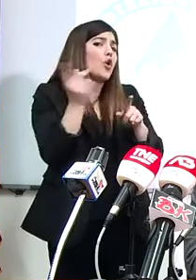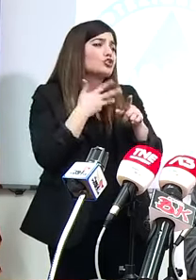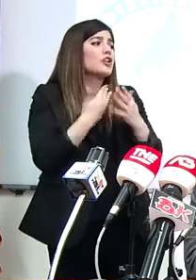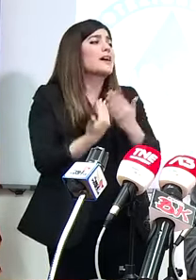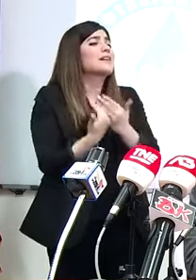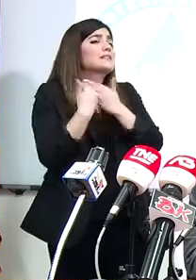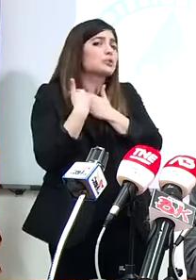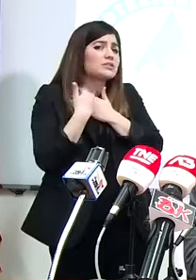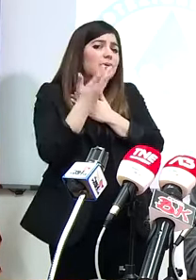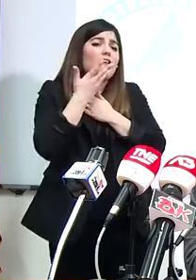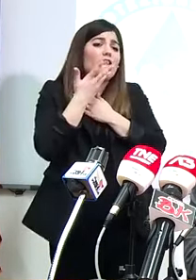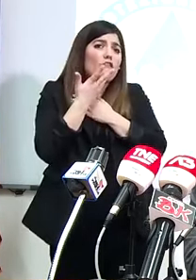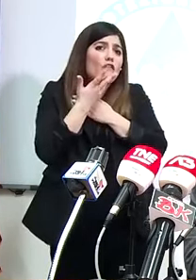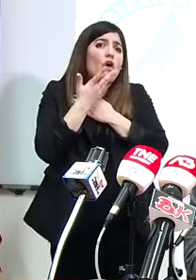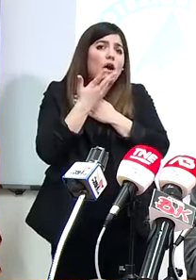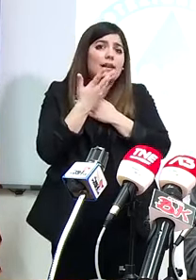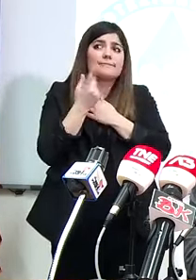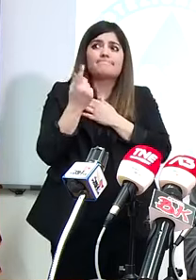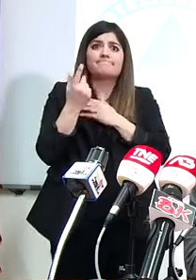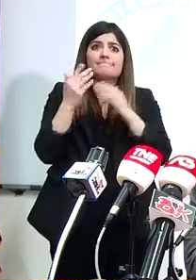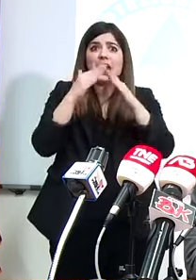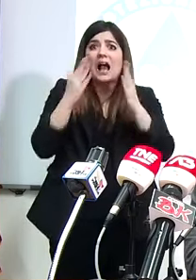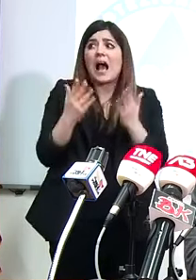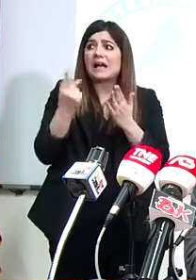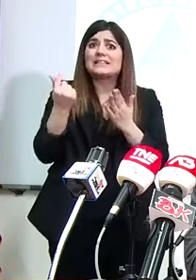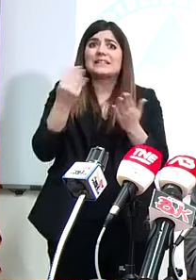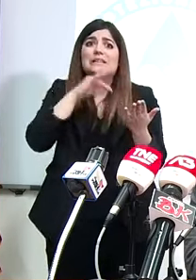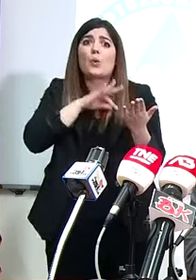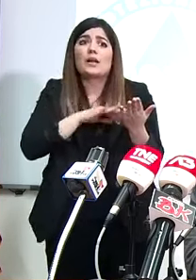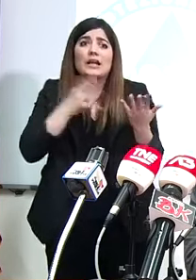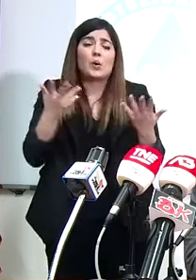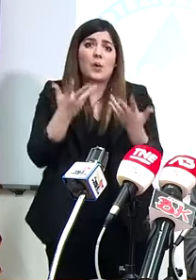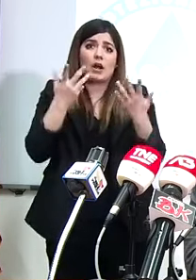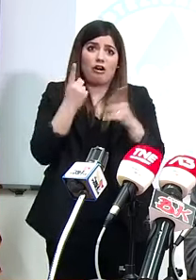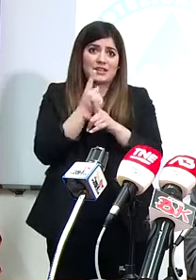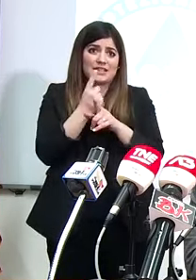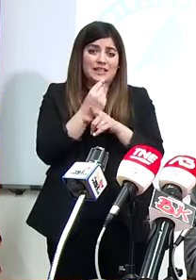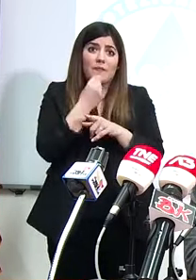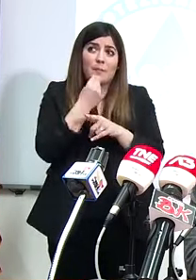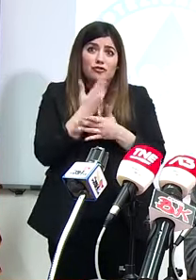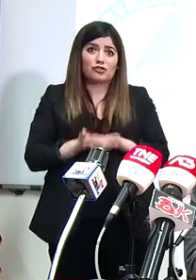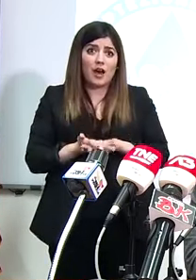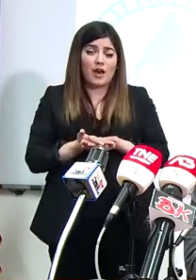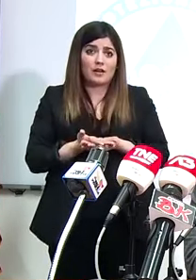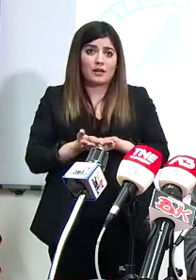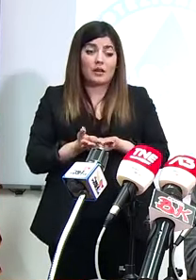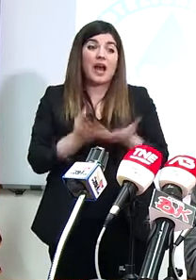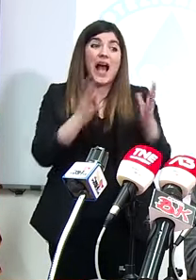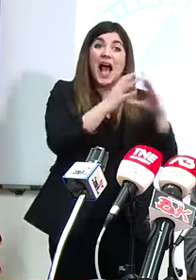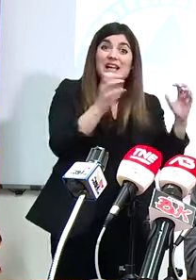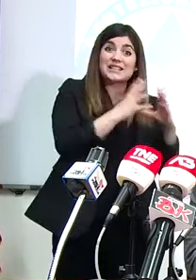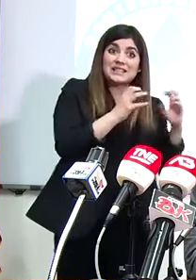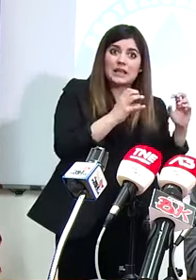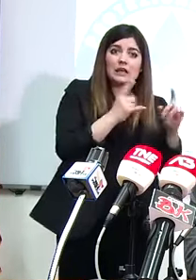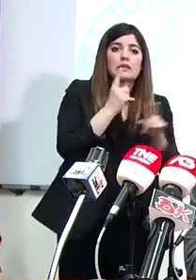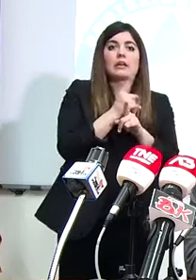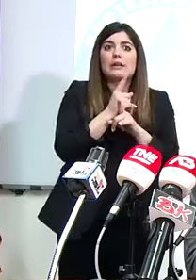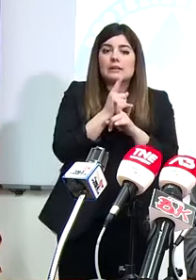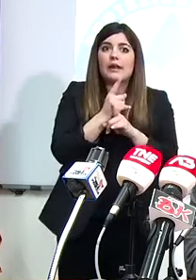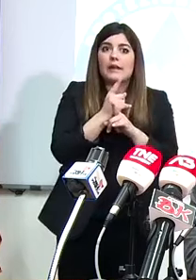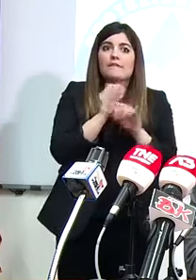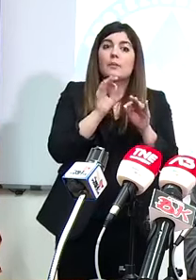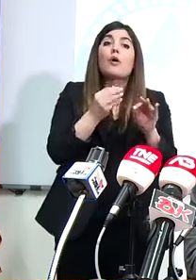si sentono la responsabilità di poter pagare lo stipendio i propri lavoratori ed è però è stata un'esperienza tra